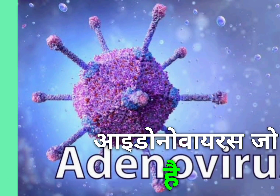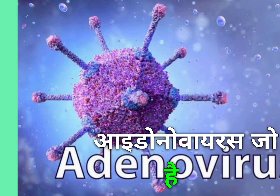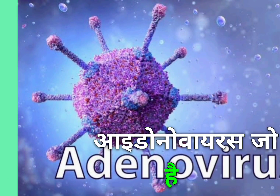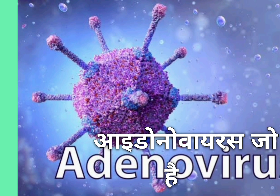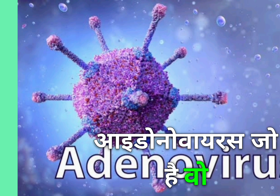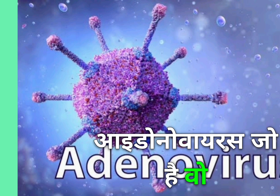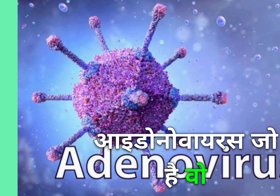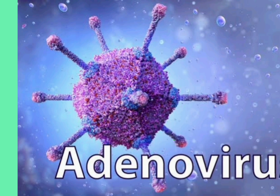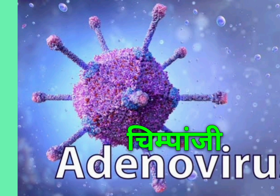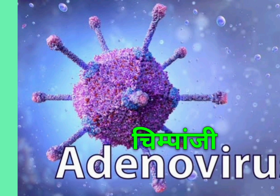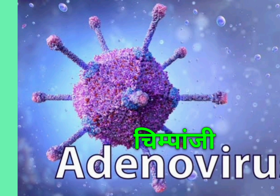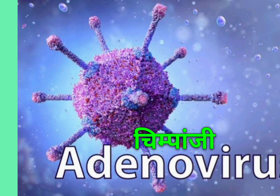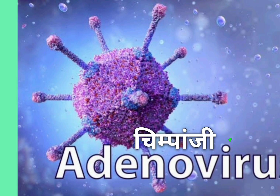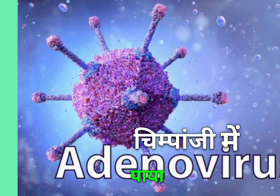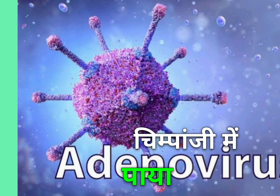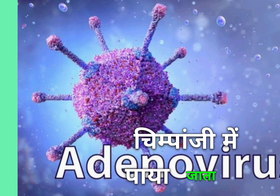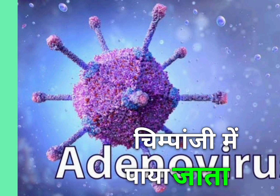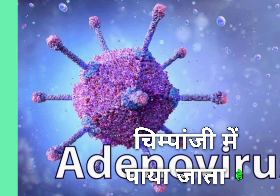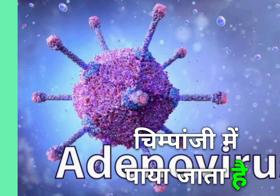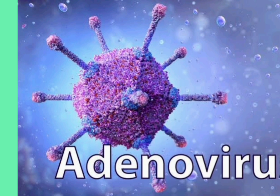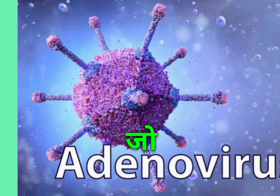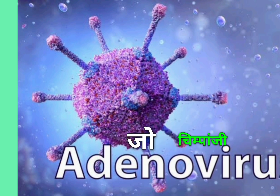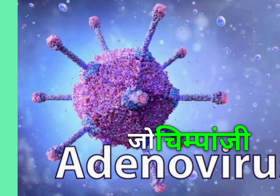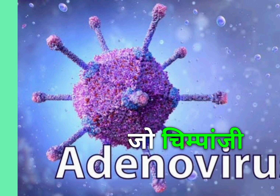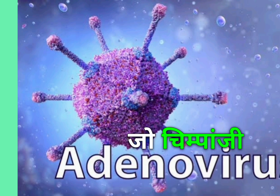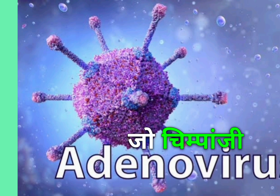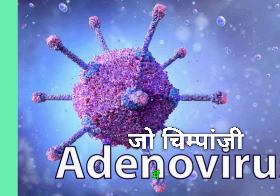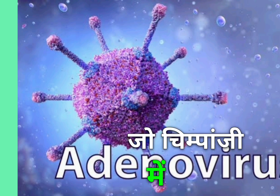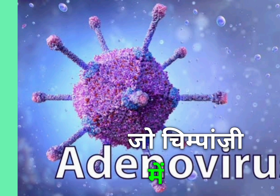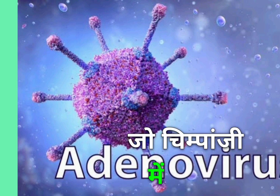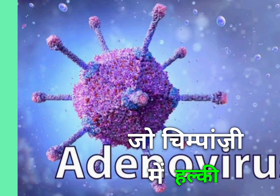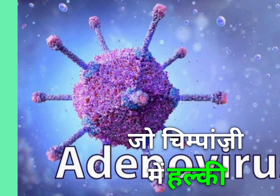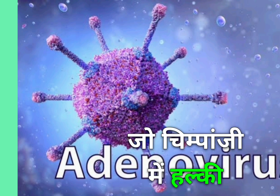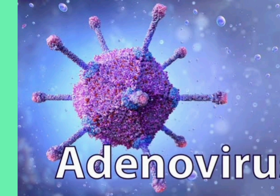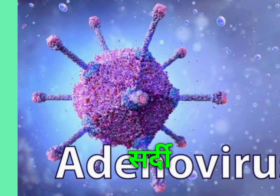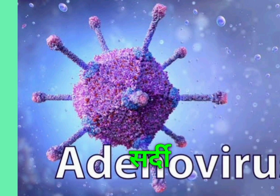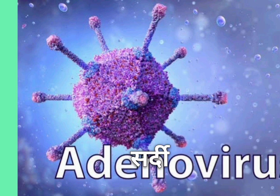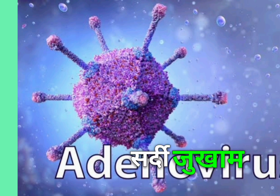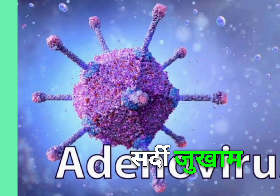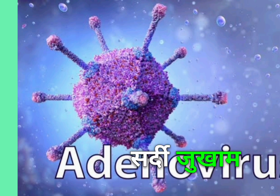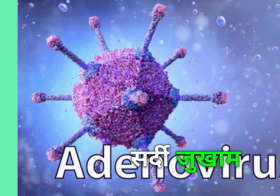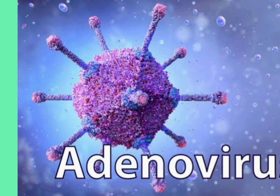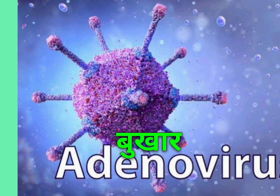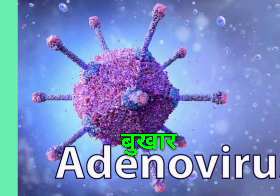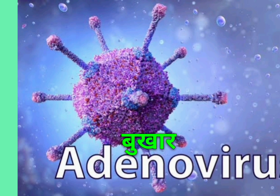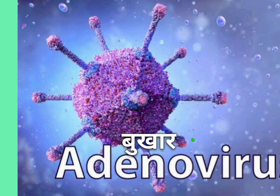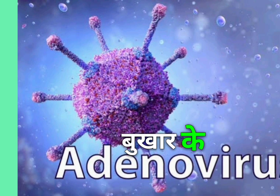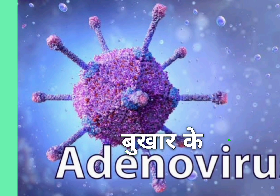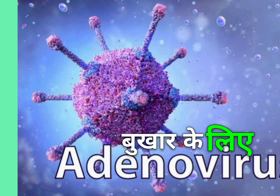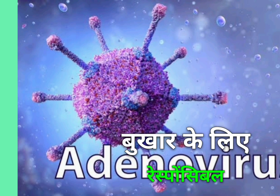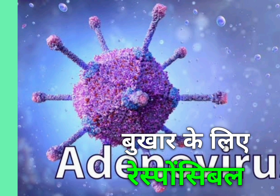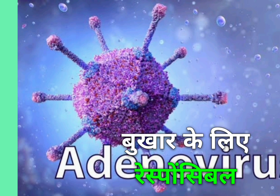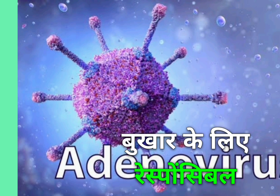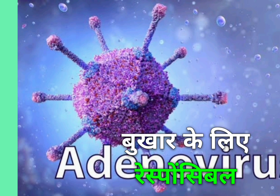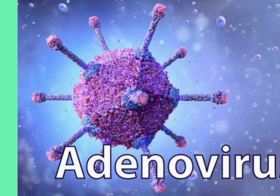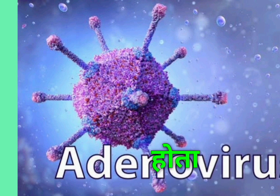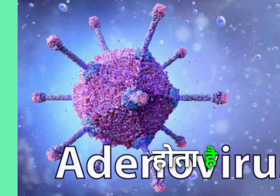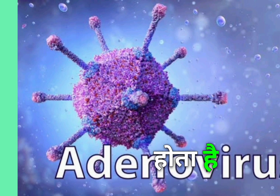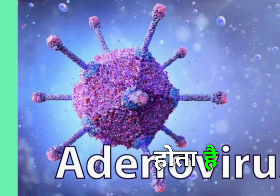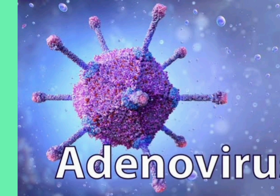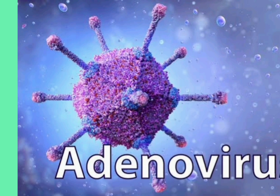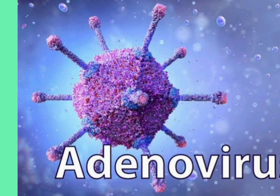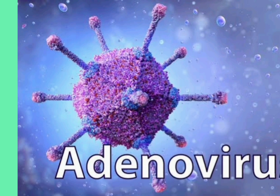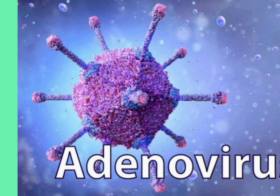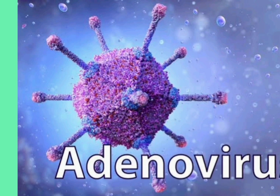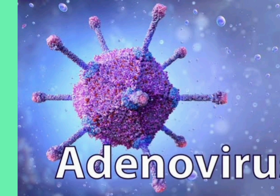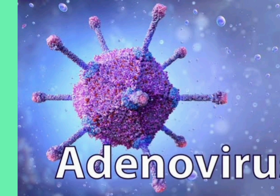जो है वो चिंपांजी में पाया जाता है, जो चिंपांजी में हल्के सर्दी जुकाम बुखार के लिए रिस्पॉन्सिबल होता है।